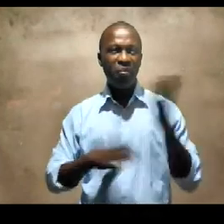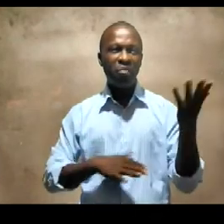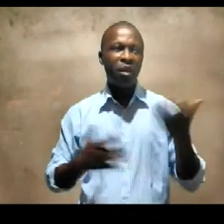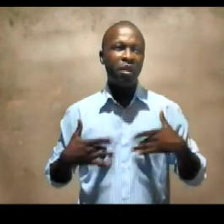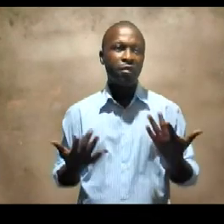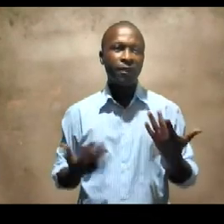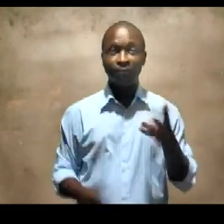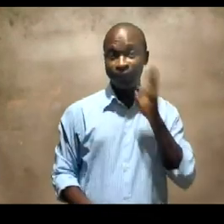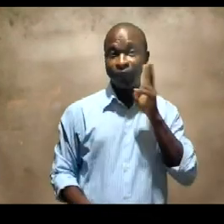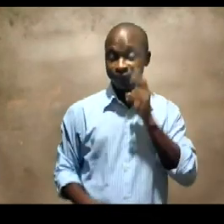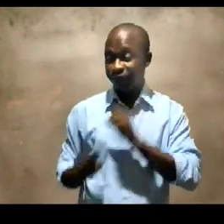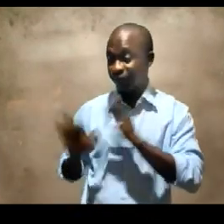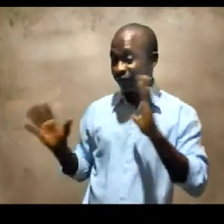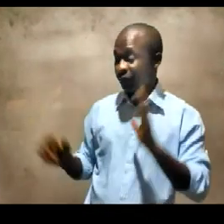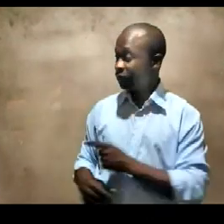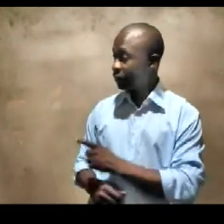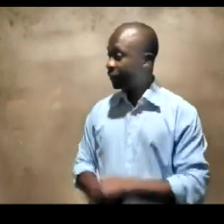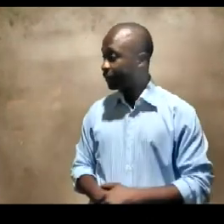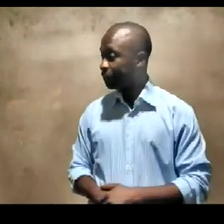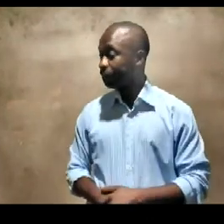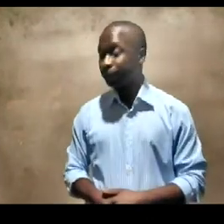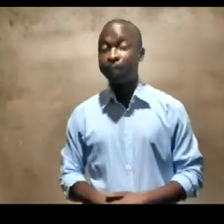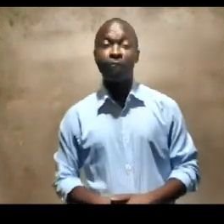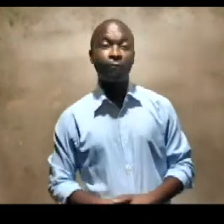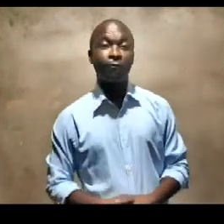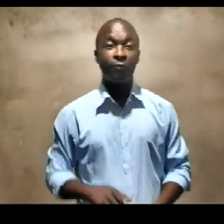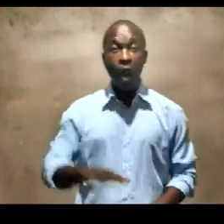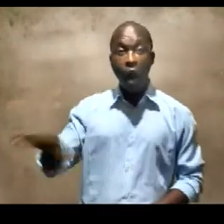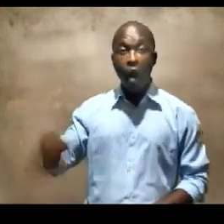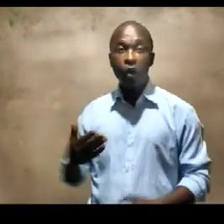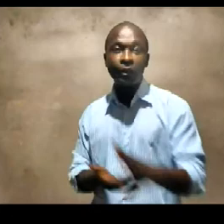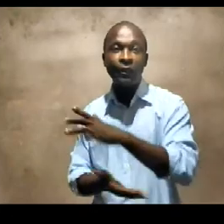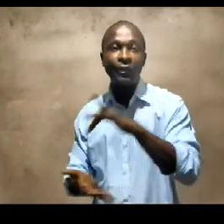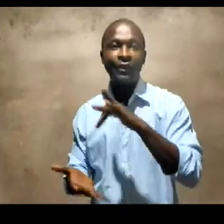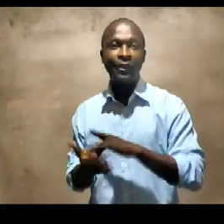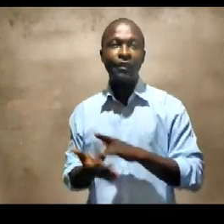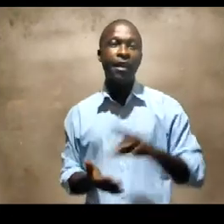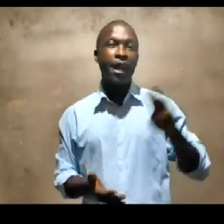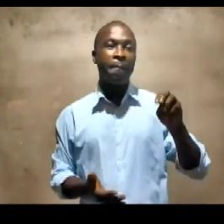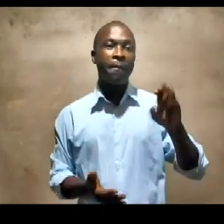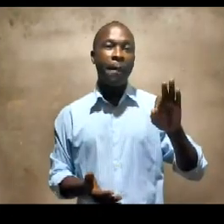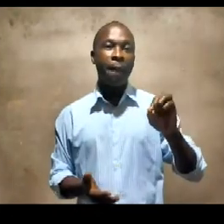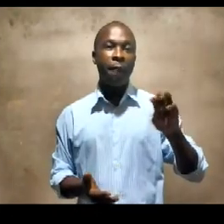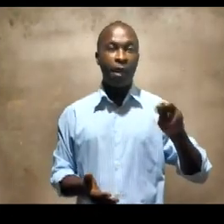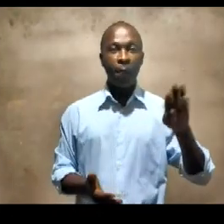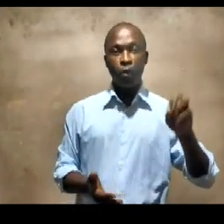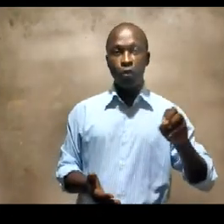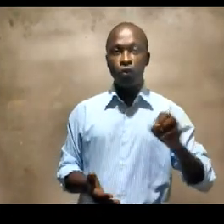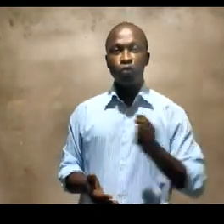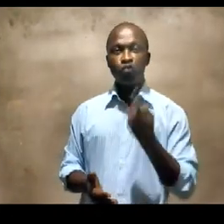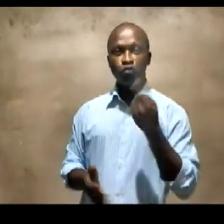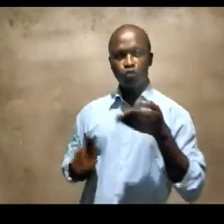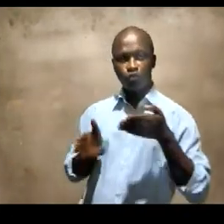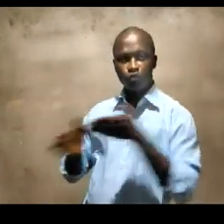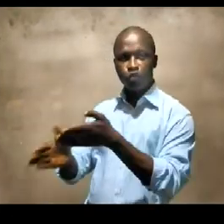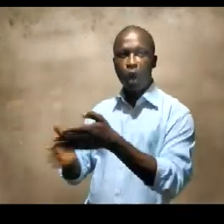dans ce reportage de Rodrigue Ngassi et de Marcelin Gansop. Ici, le carrefour Mofo, nous sommes à 1 voie